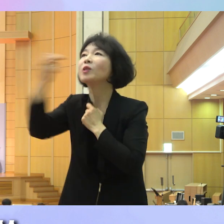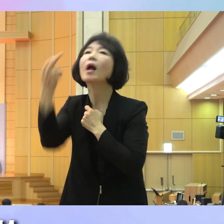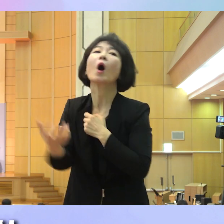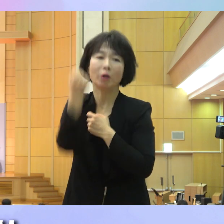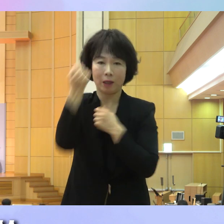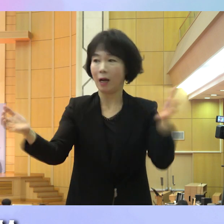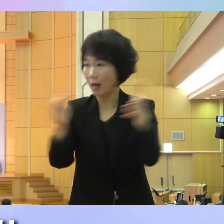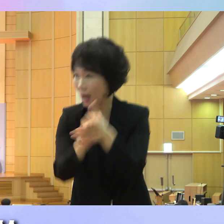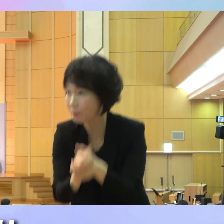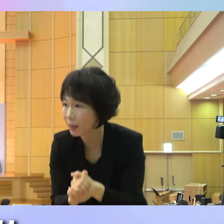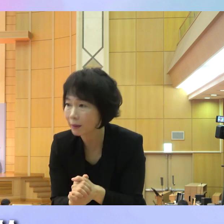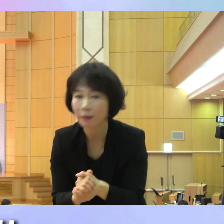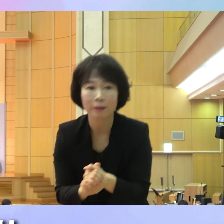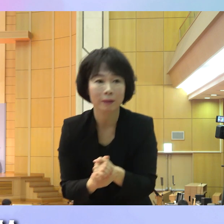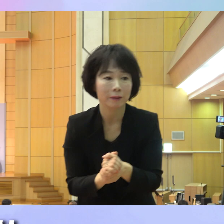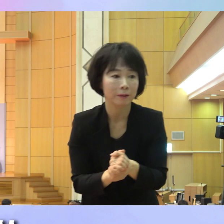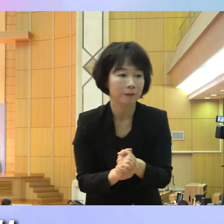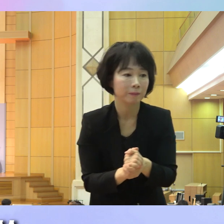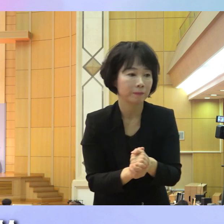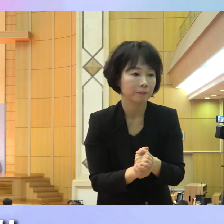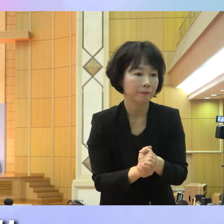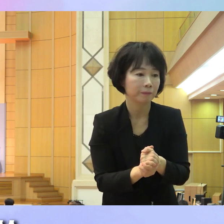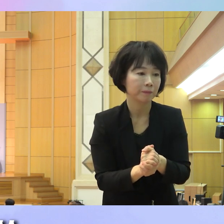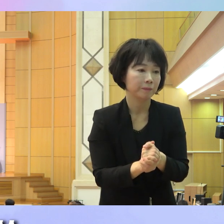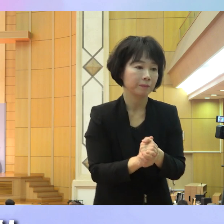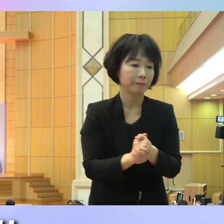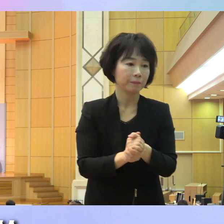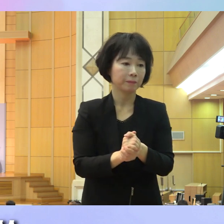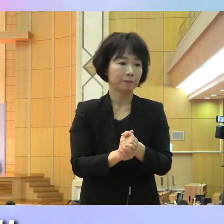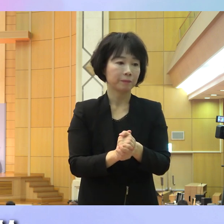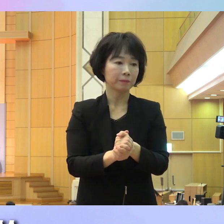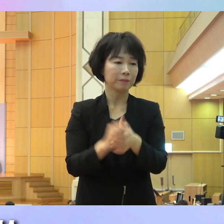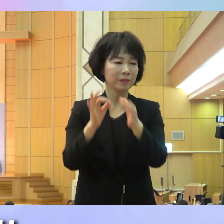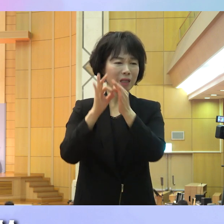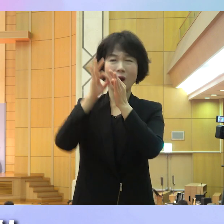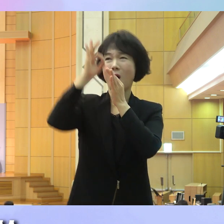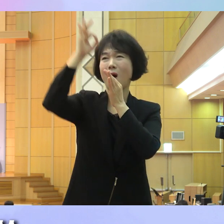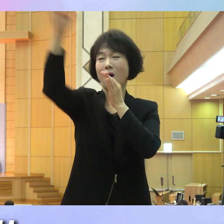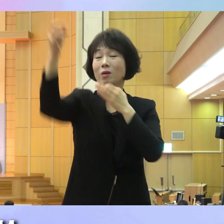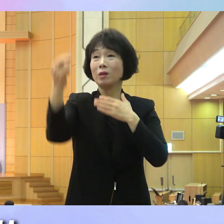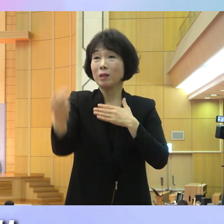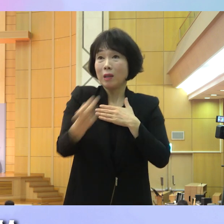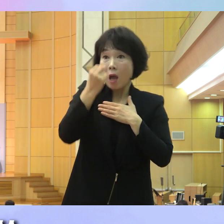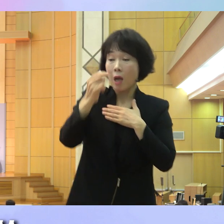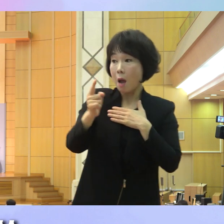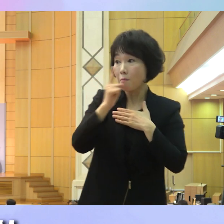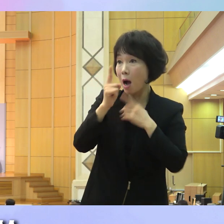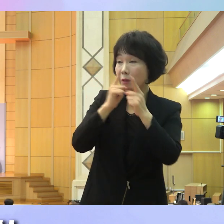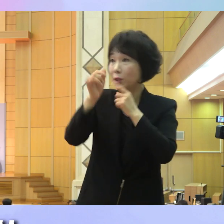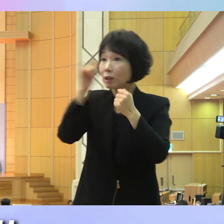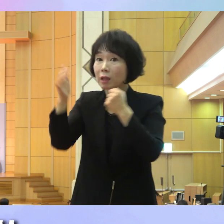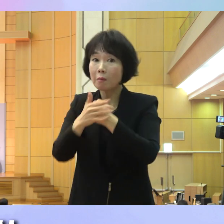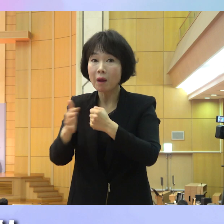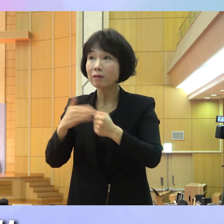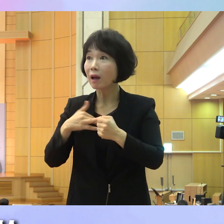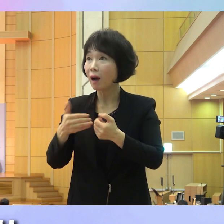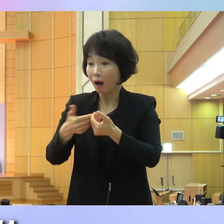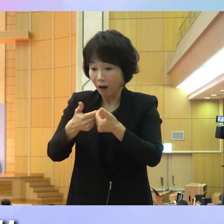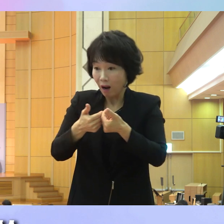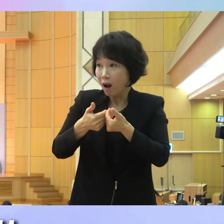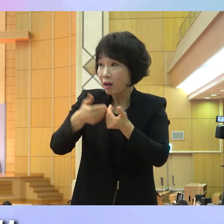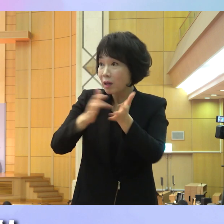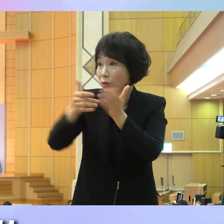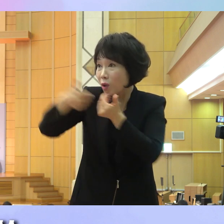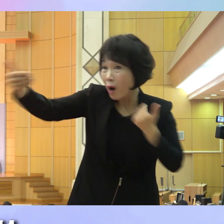말씀이다? 그렇지, 오늘 제목도 영생의 말씀이다. 이러한 영생의 말씀이 있는데 우리가 누게로 가오리까?